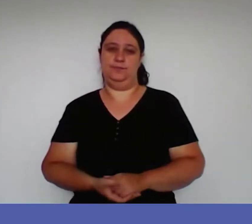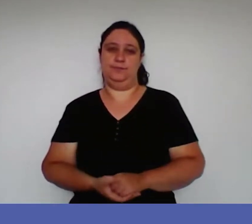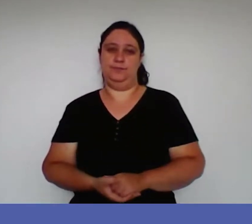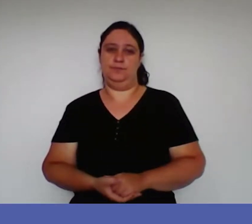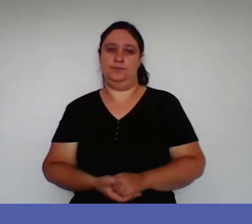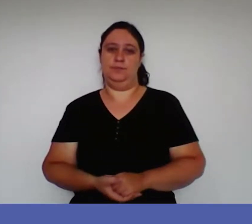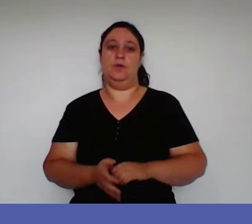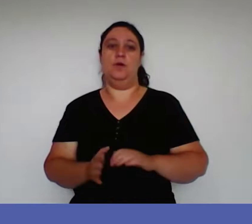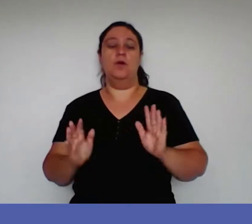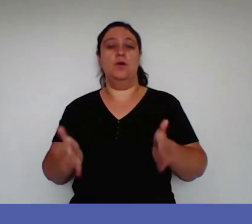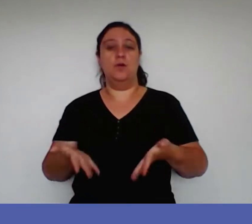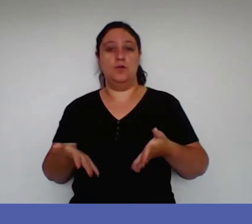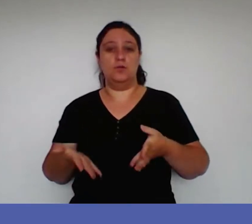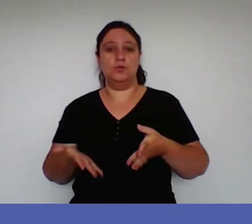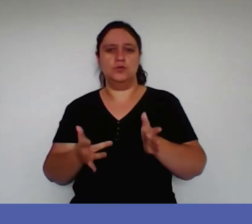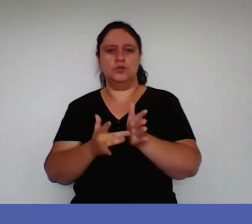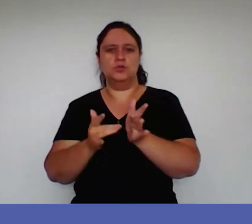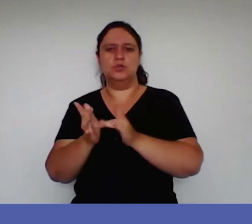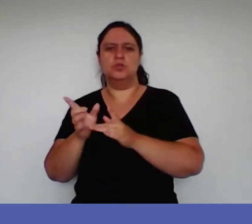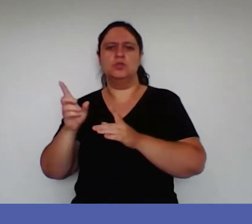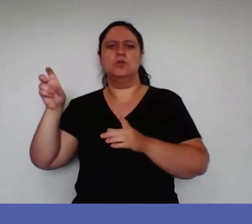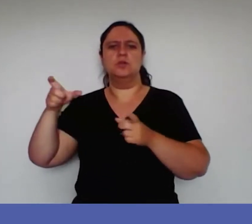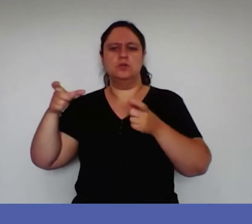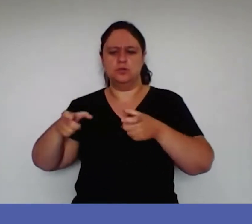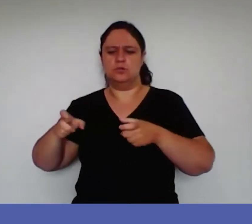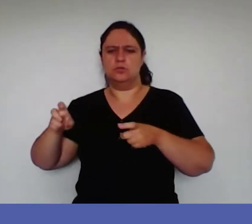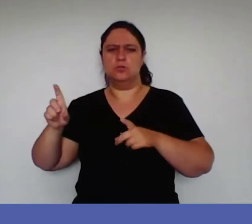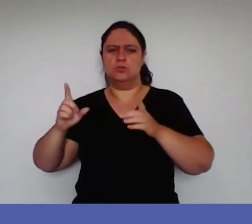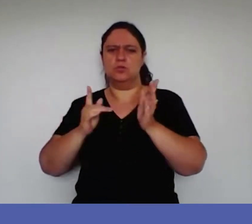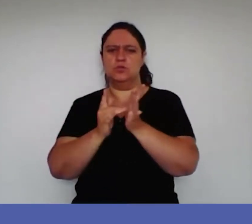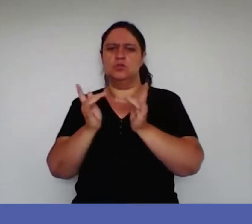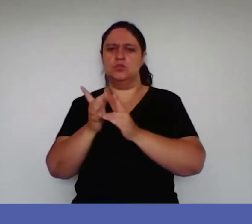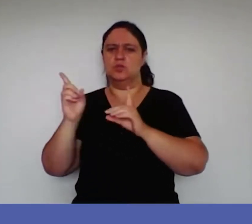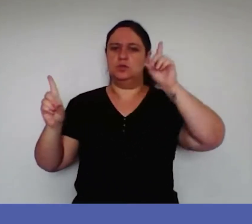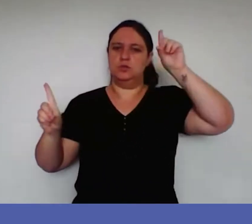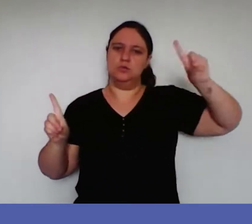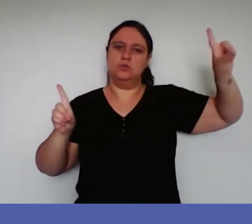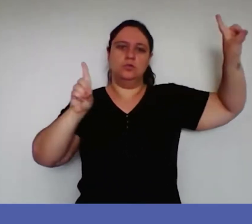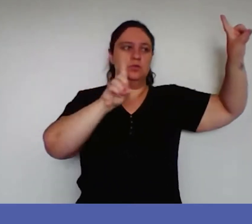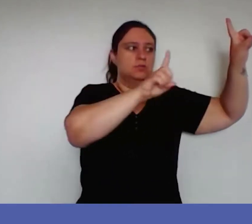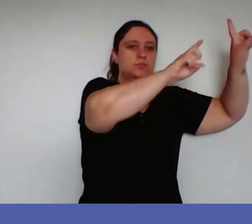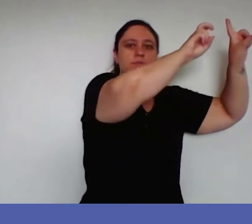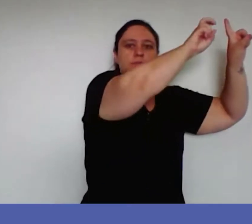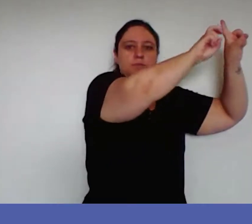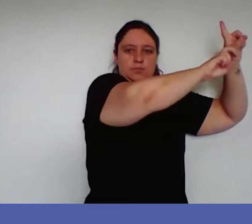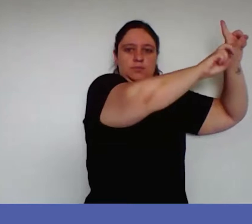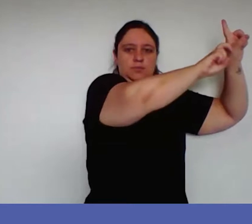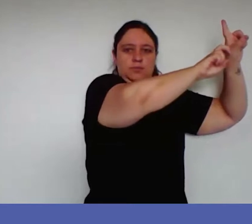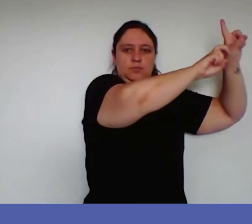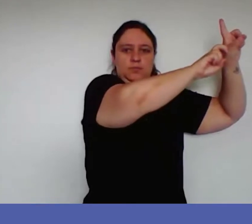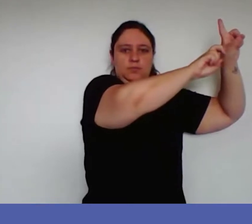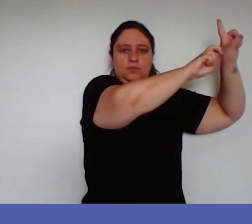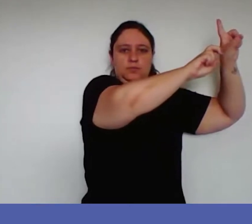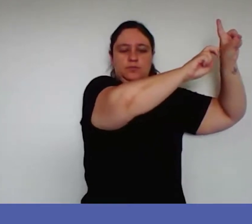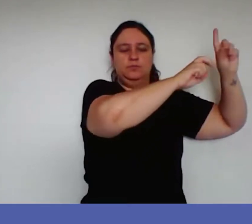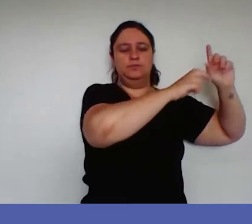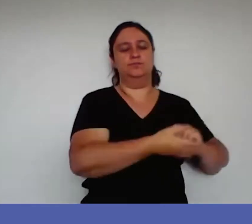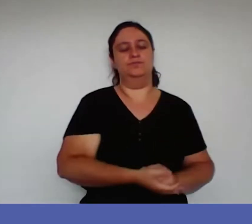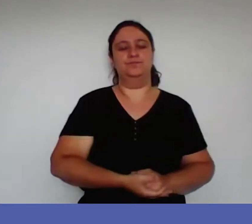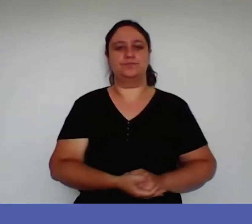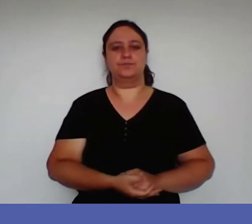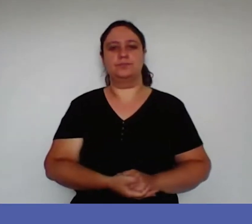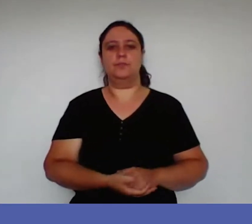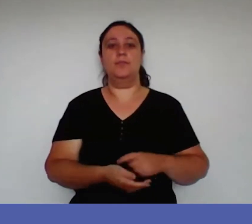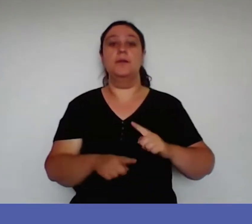está à direita de Deus, mas ele rogou ao Pai, que enviou o Espírito de Deus, o